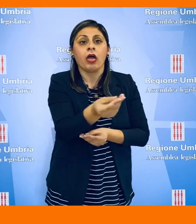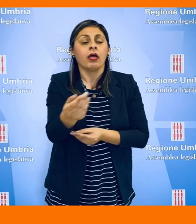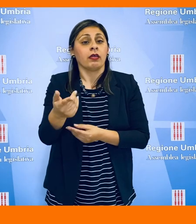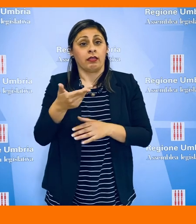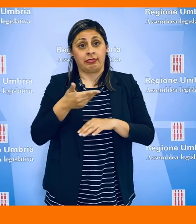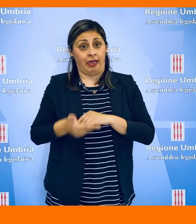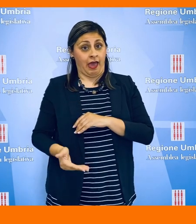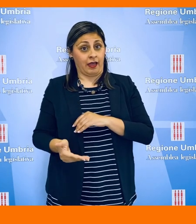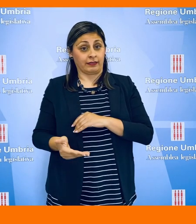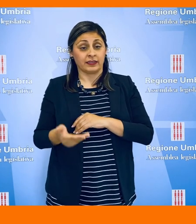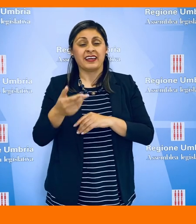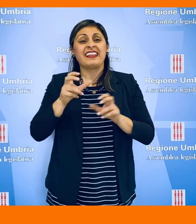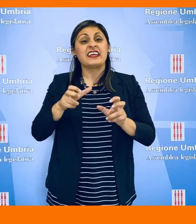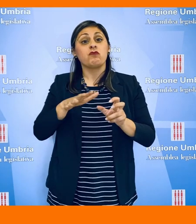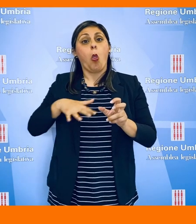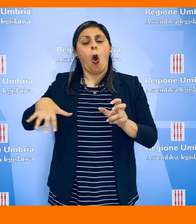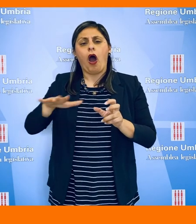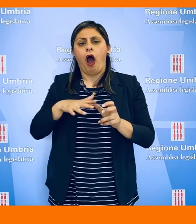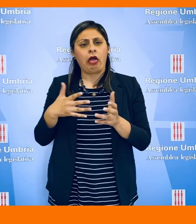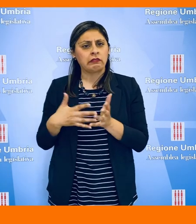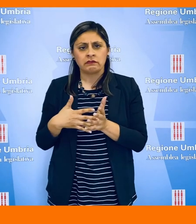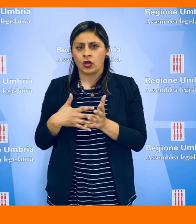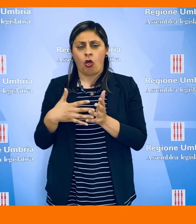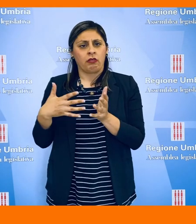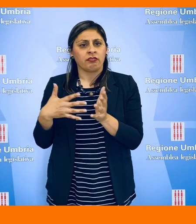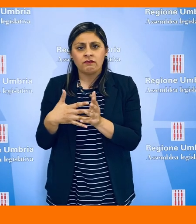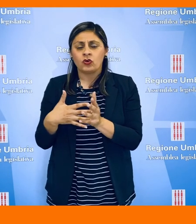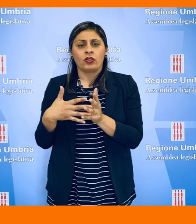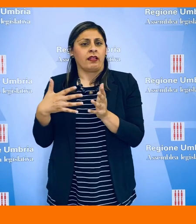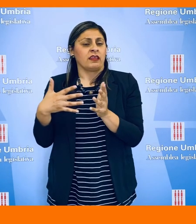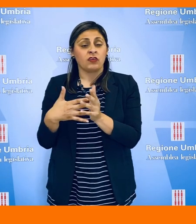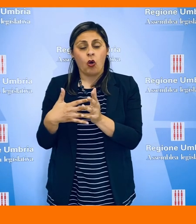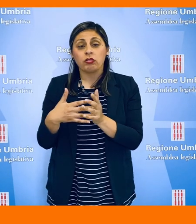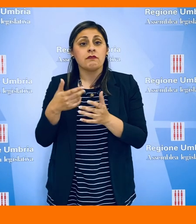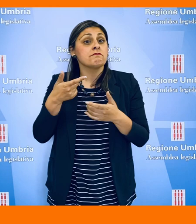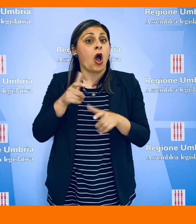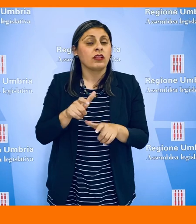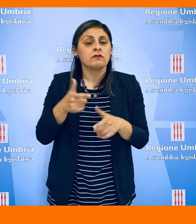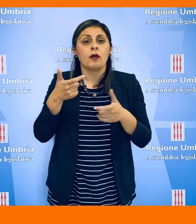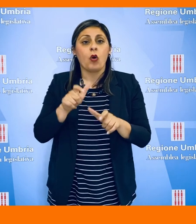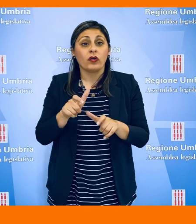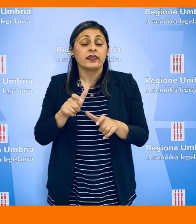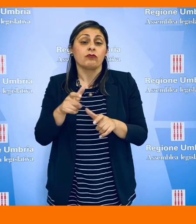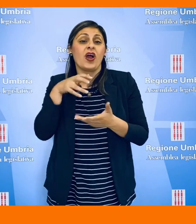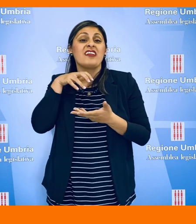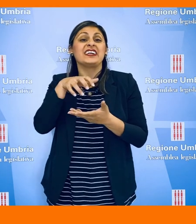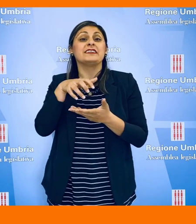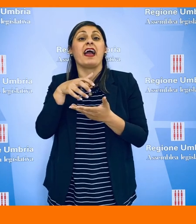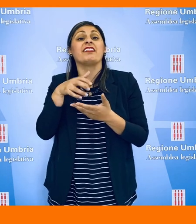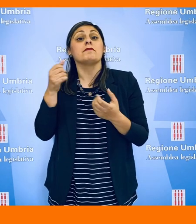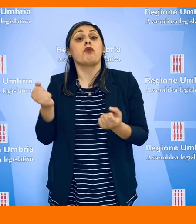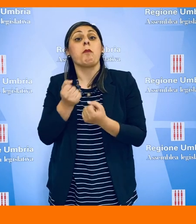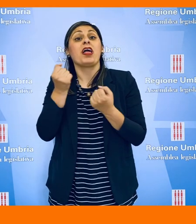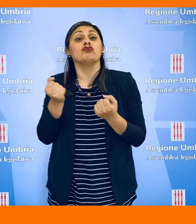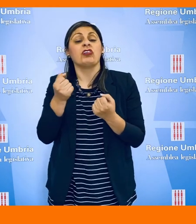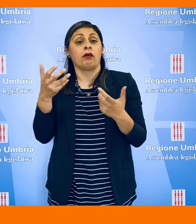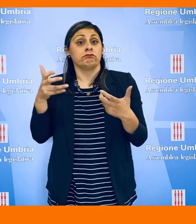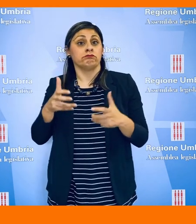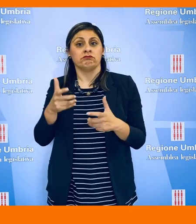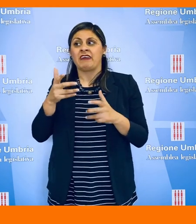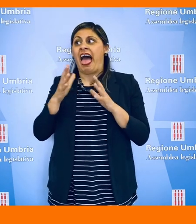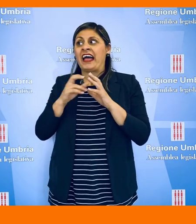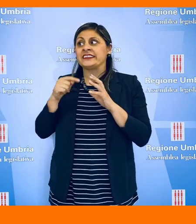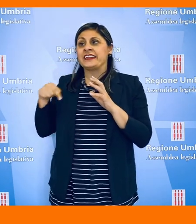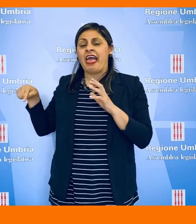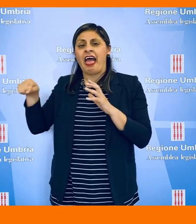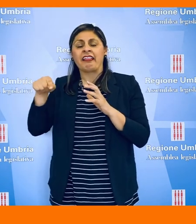in forte ritardo e le emittenti locali stanno incontrando grandi difficoltà anche ma non solo a causa dei tagli negli investimenti